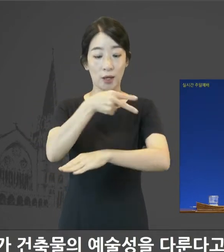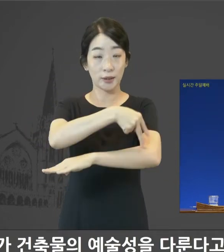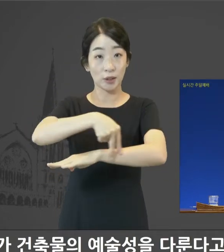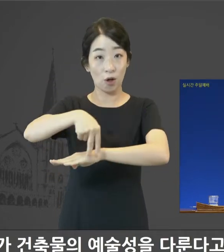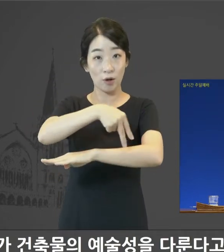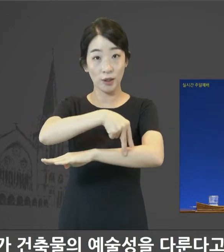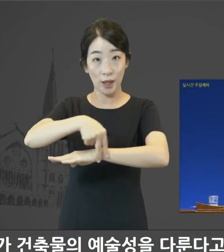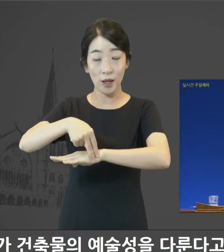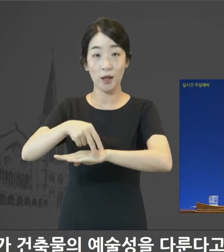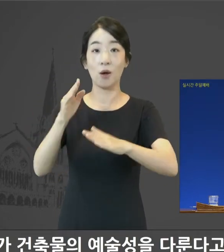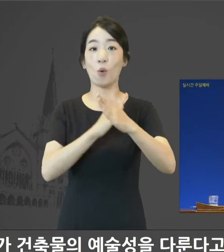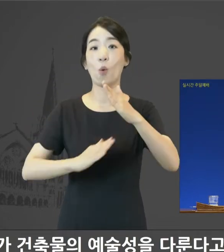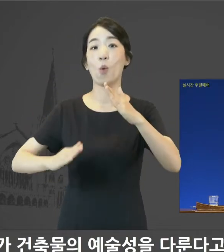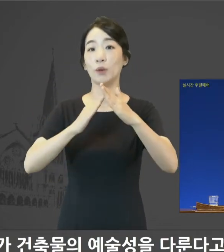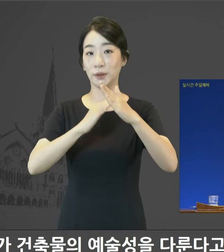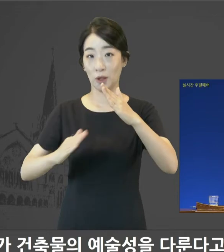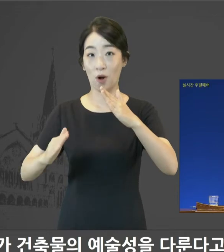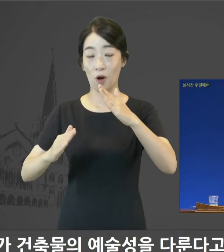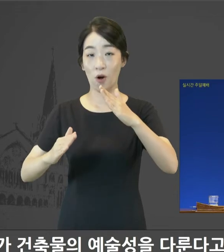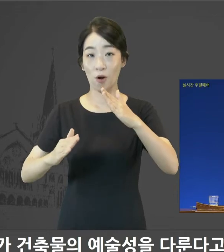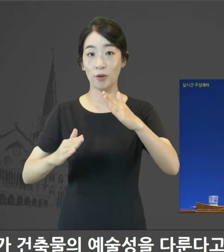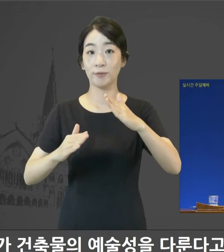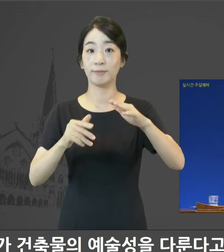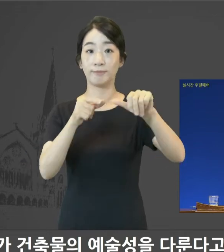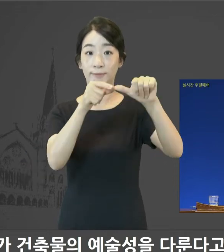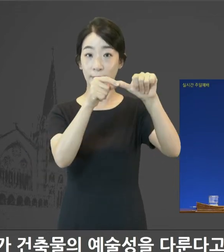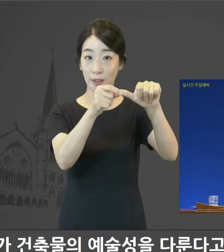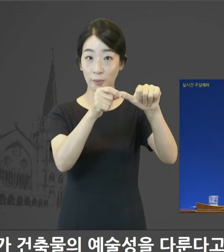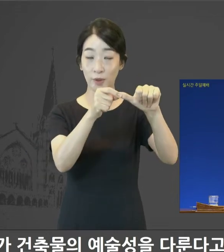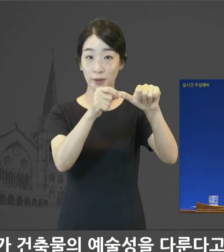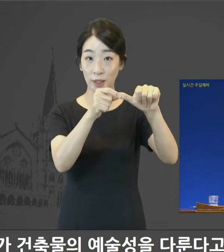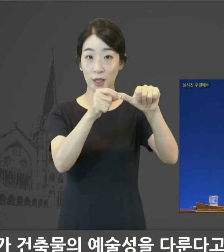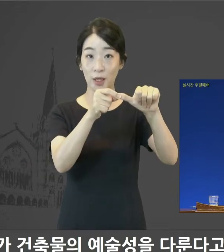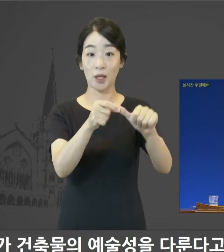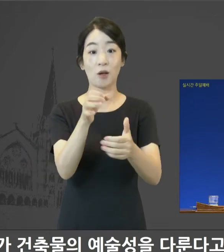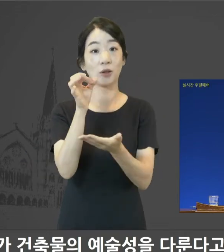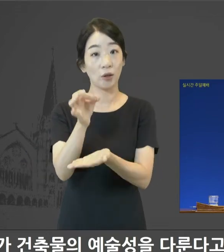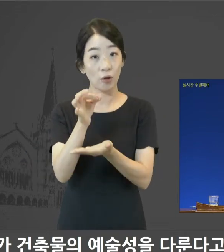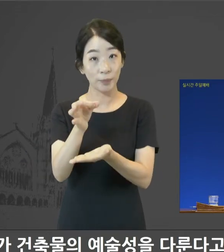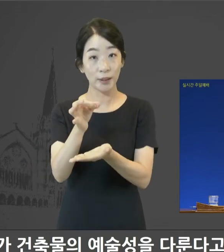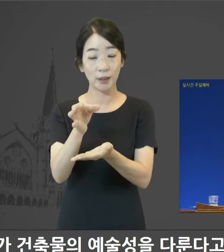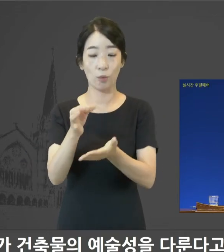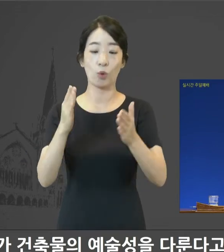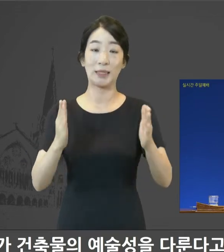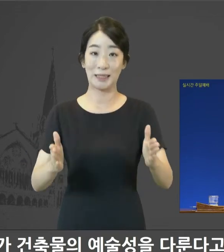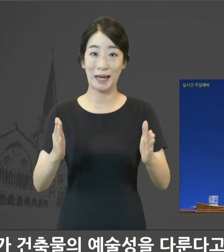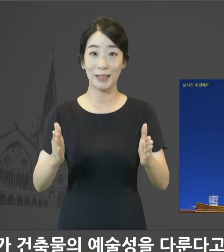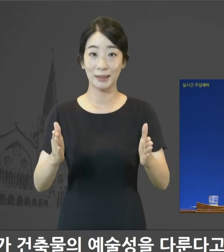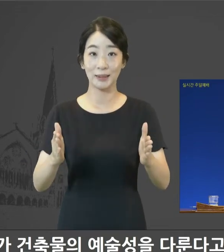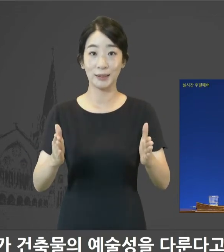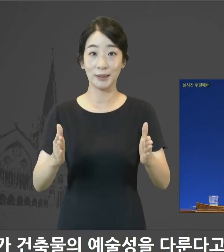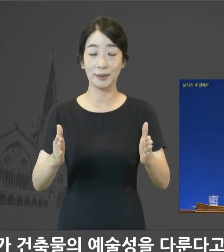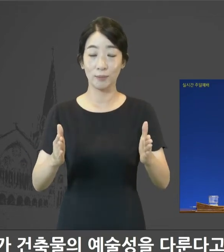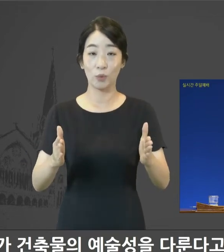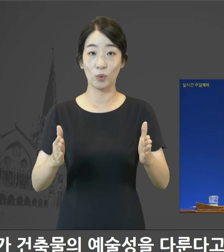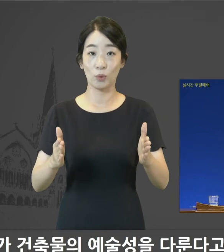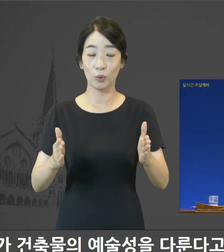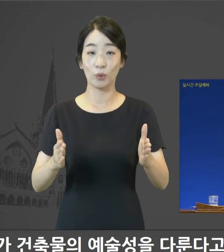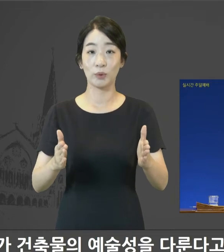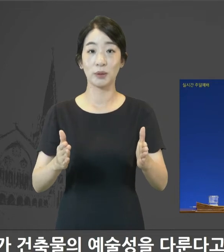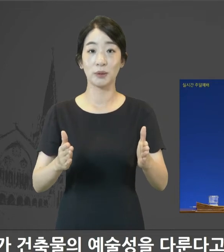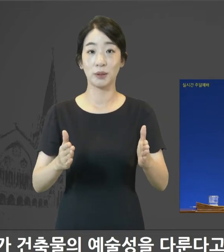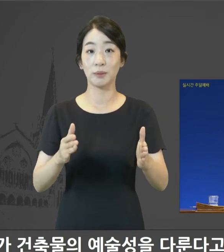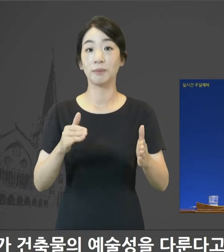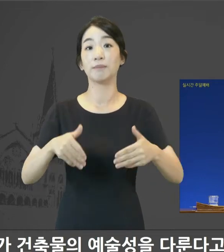되는데 공학적인 부분이 되겠고, 마지막으로 경비와 기간이 있어야 되는데 상업적인